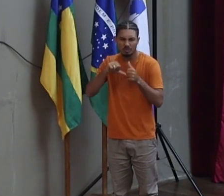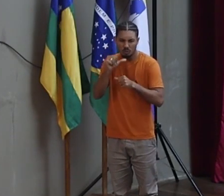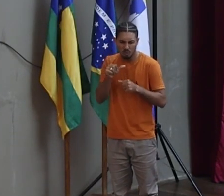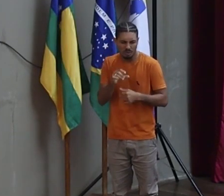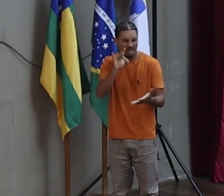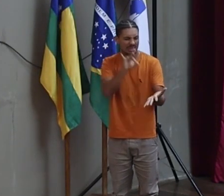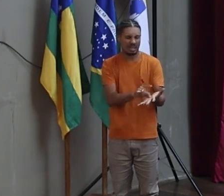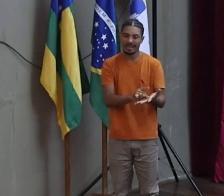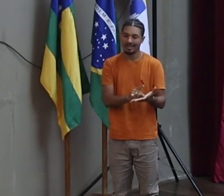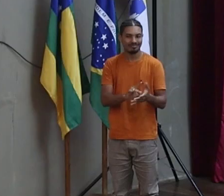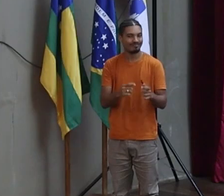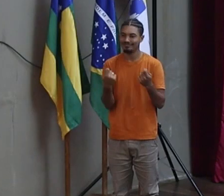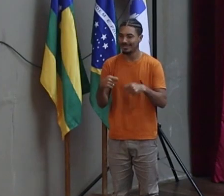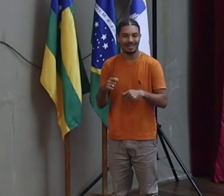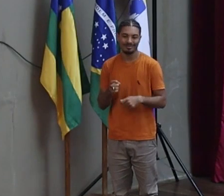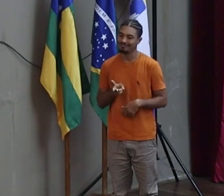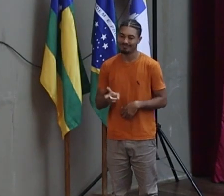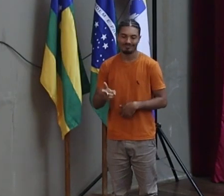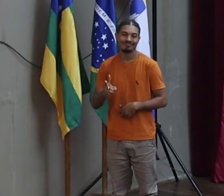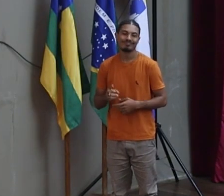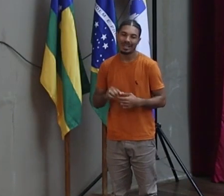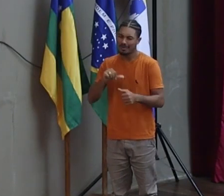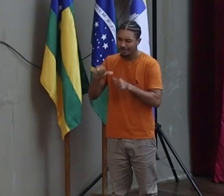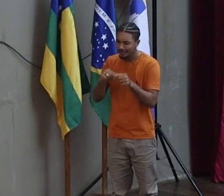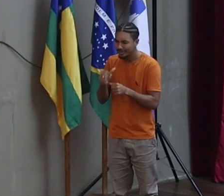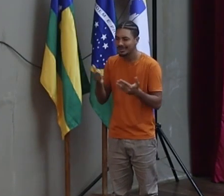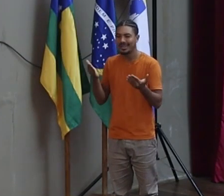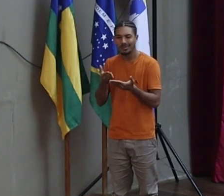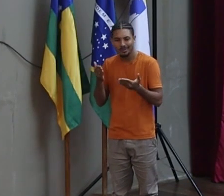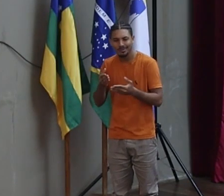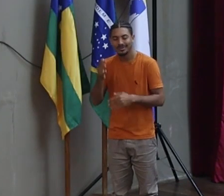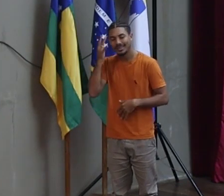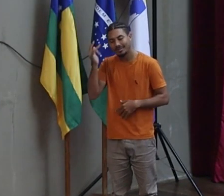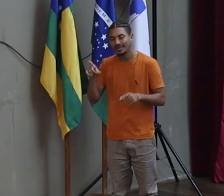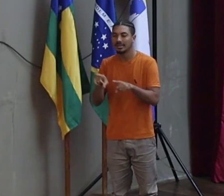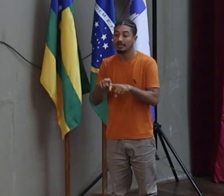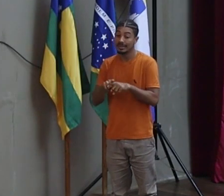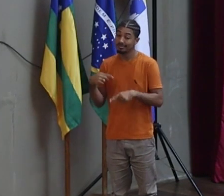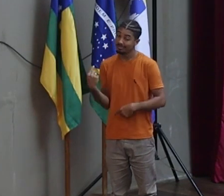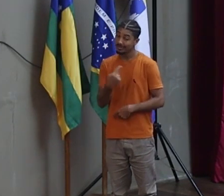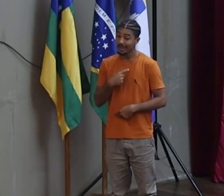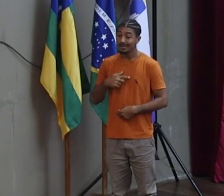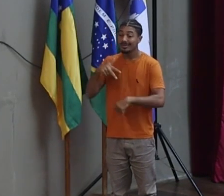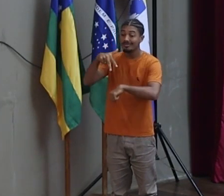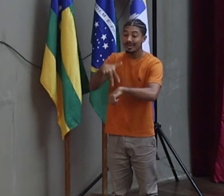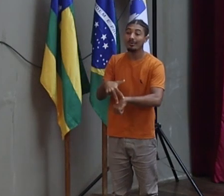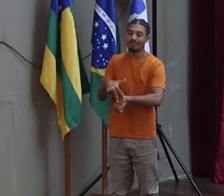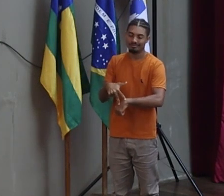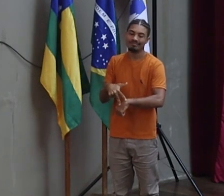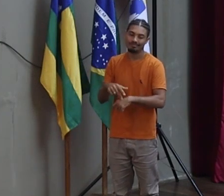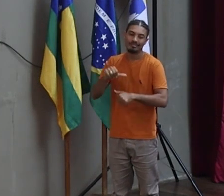jeito, não é necessariamente dessa maneira, vai mudar hoje, vai mudar amanhã e nós vamos ter que estar preparados para essas mudanças.